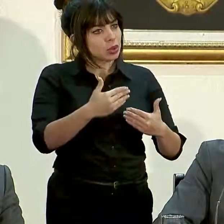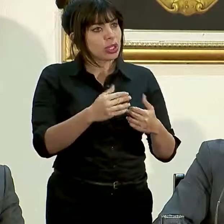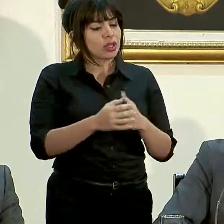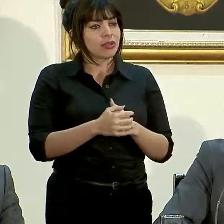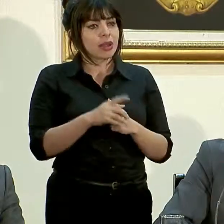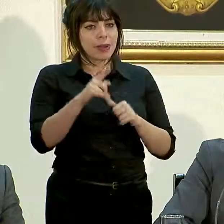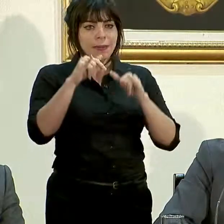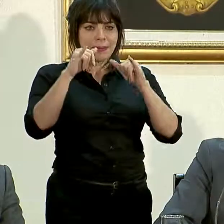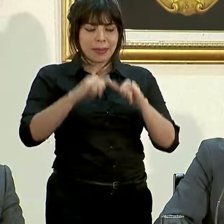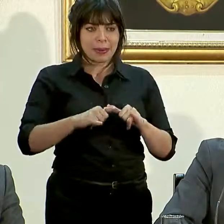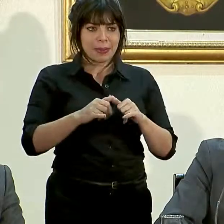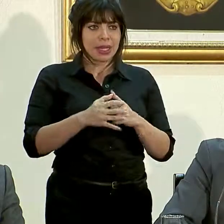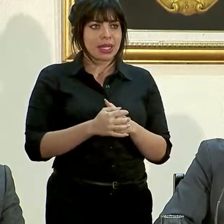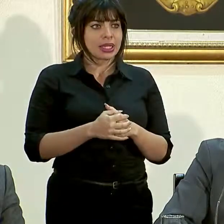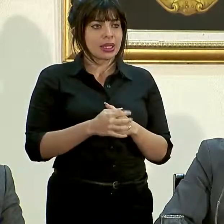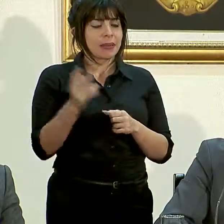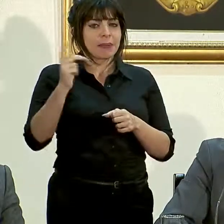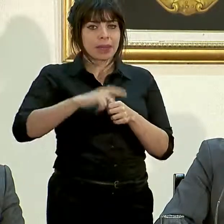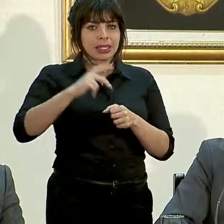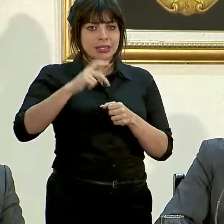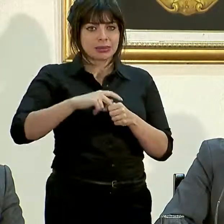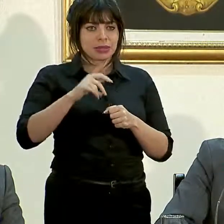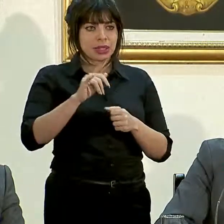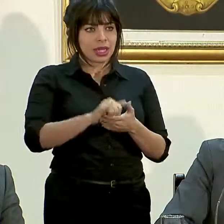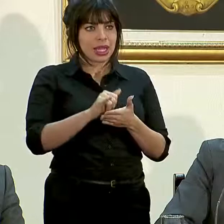estado permanentemente participando